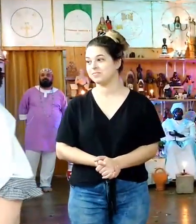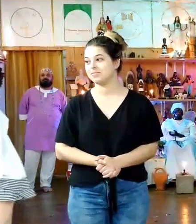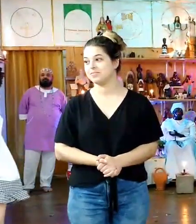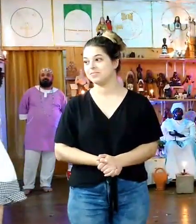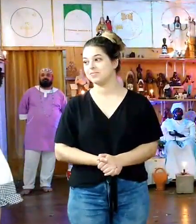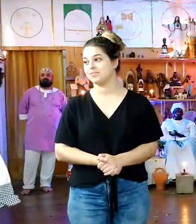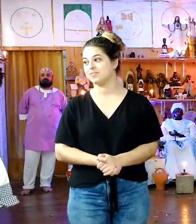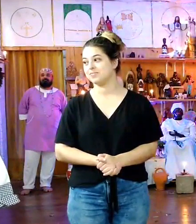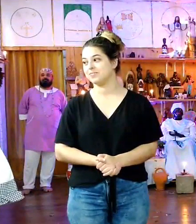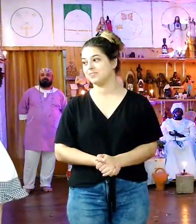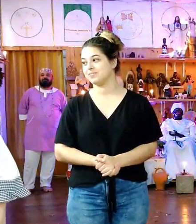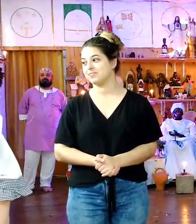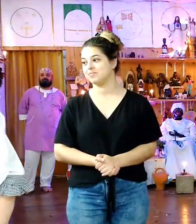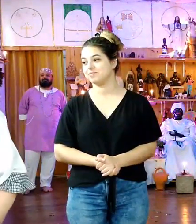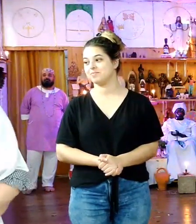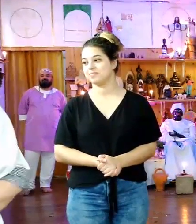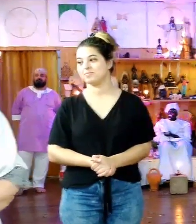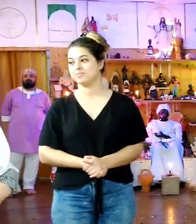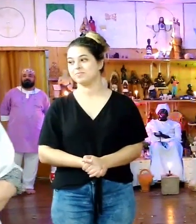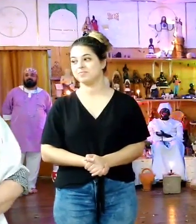É? Pode